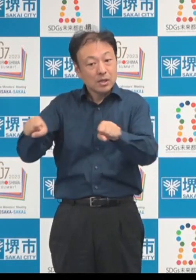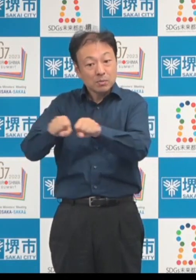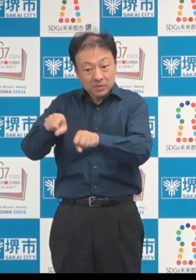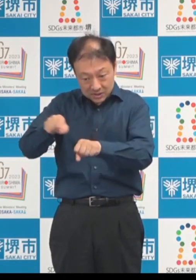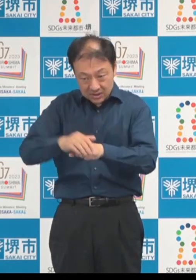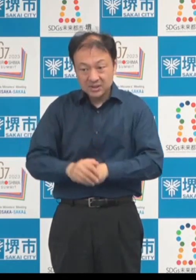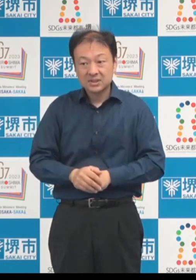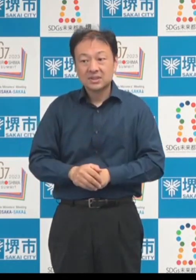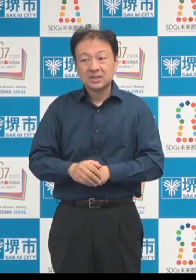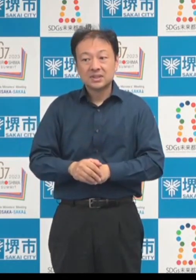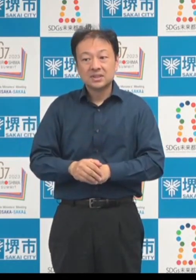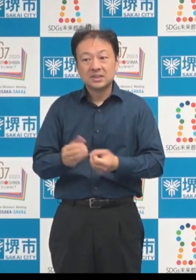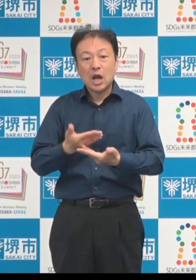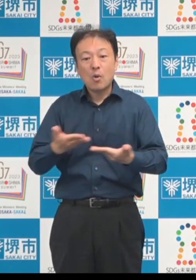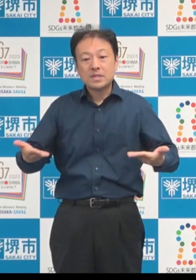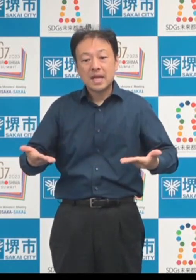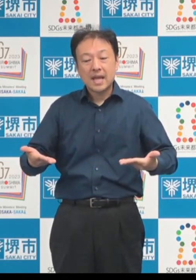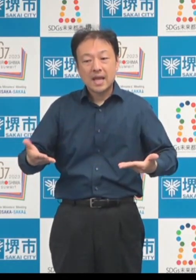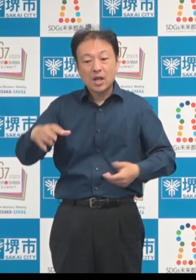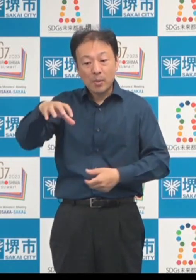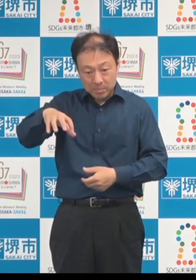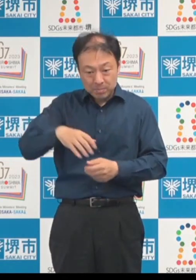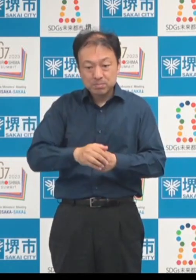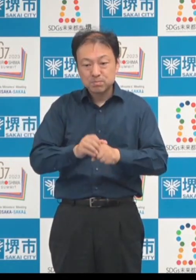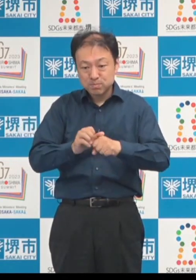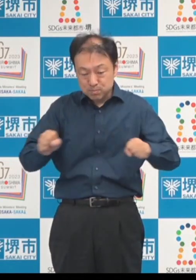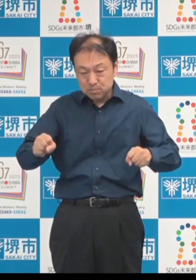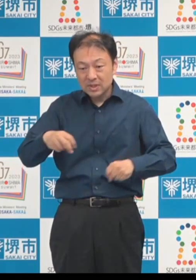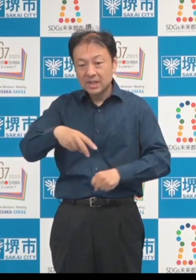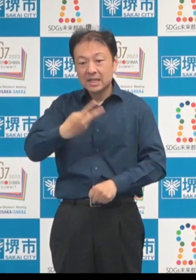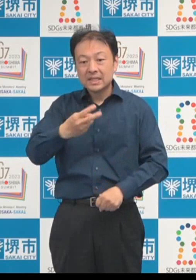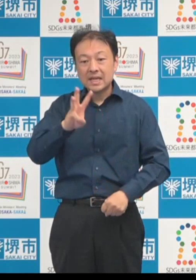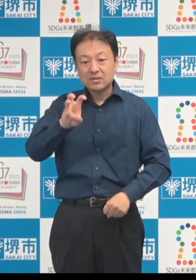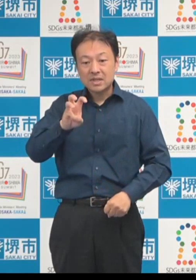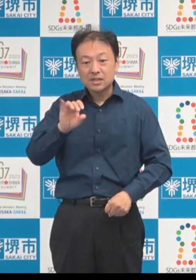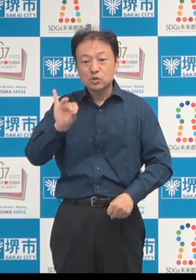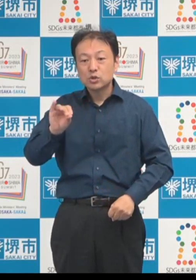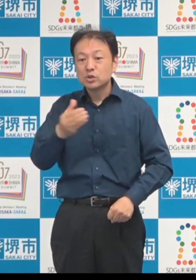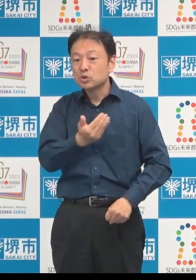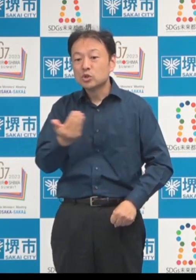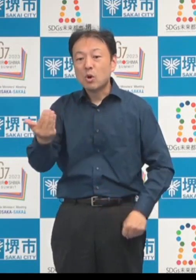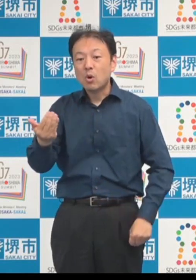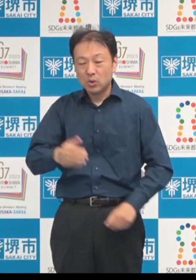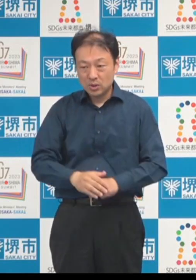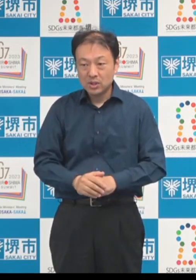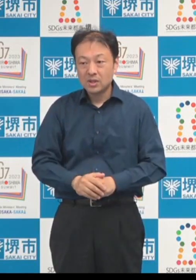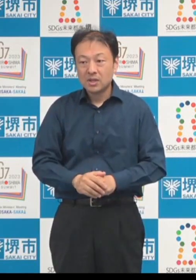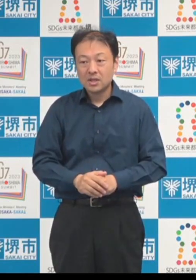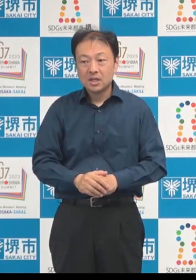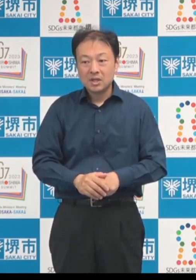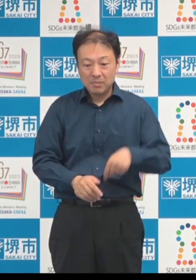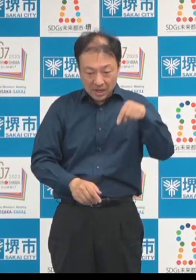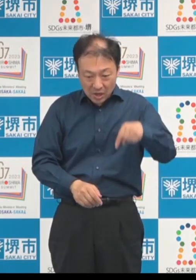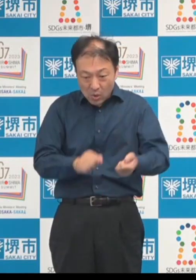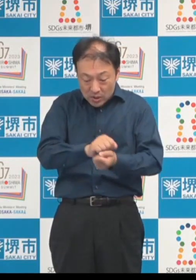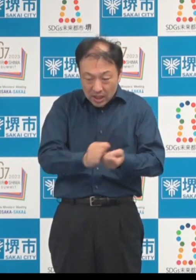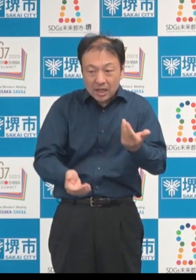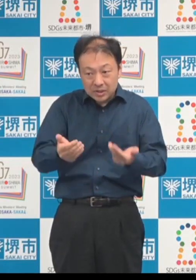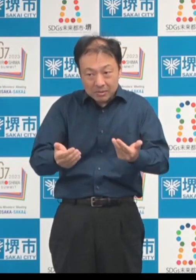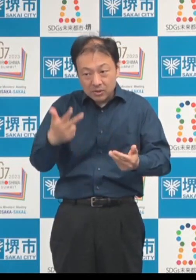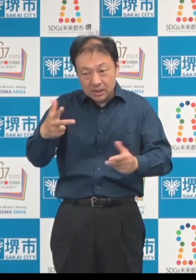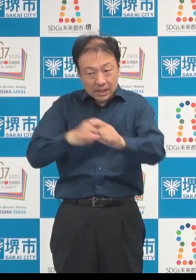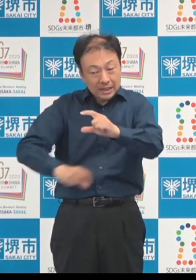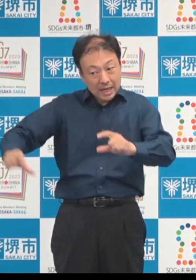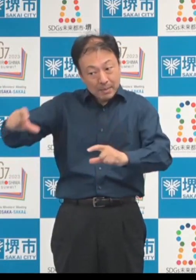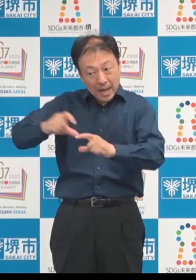設が入る複合施設内で広さが230坪ということで、S キューブの拠点のもう7倍ぐらいの拠点になるんですけれども、こ